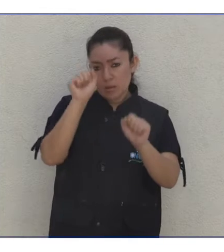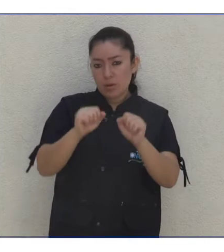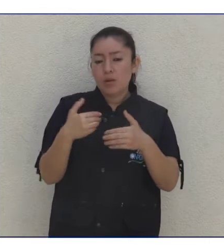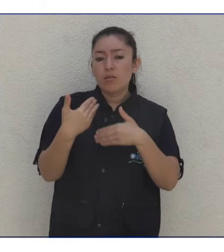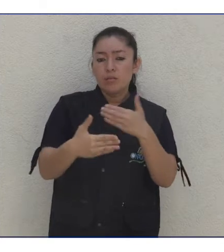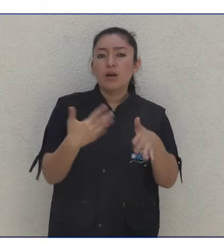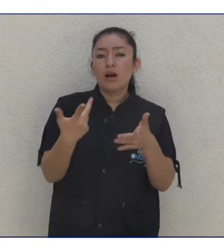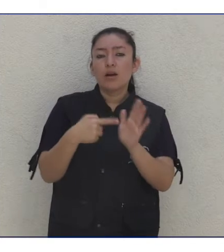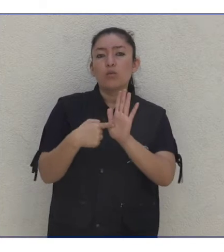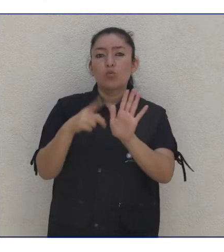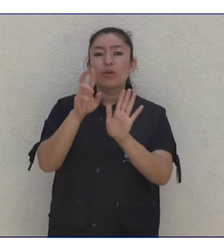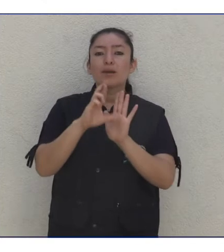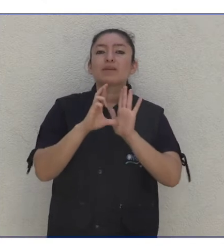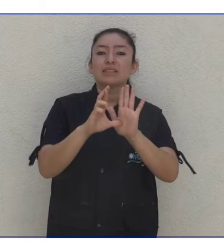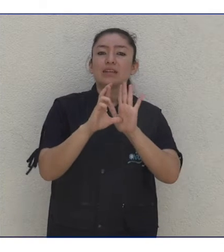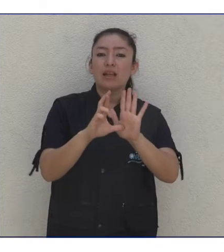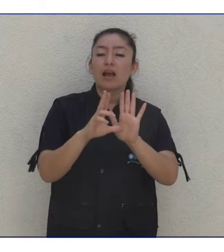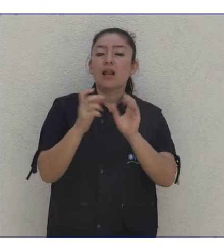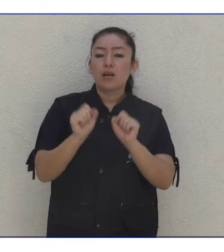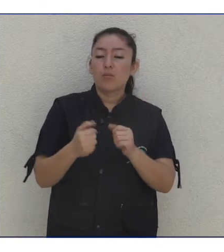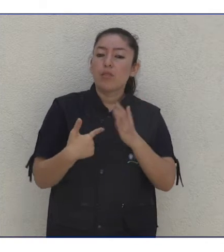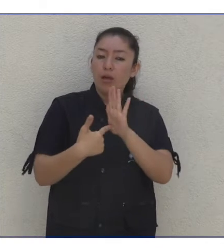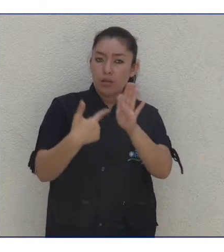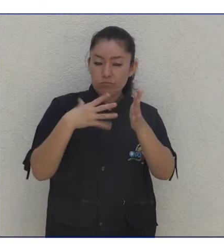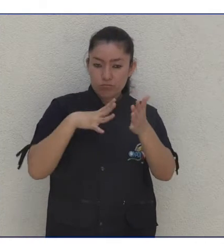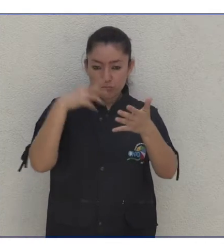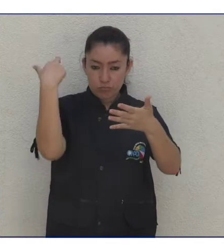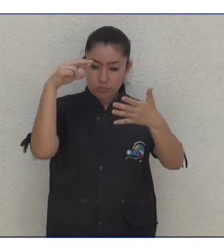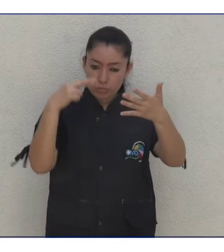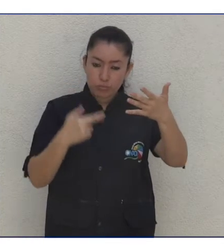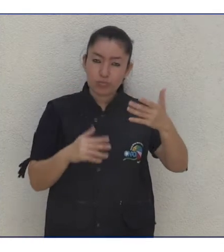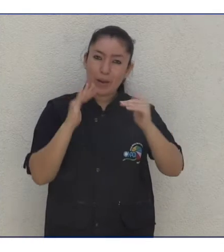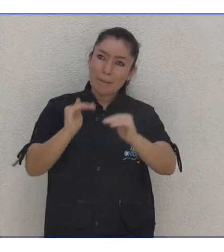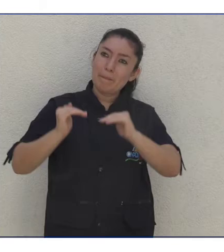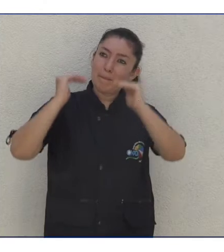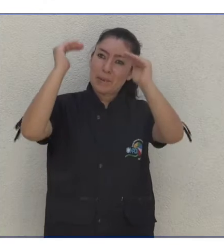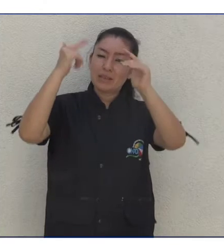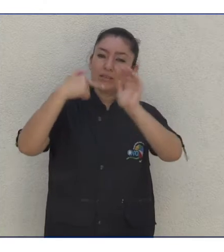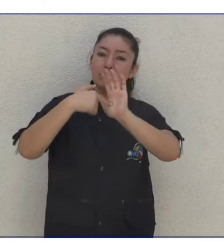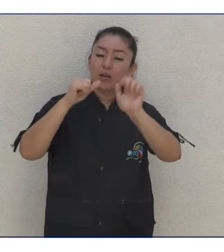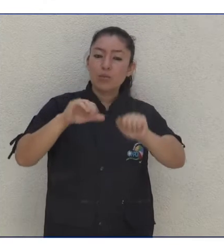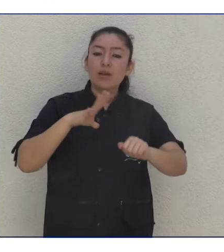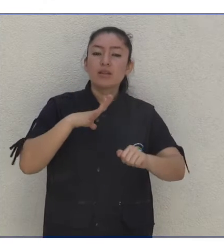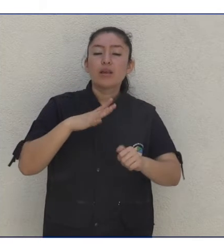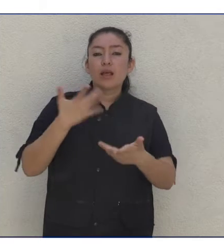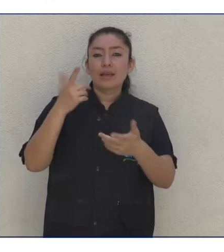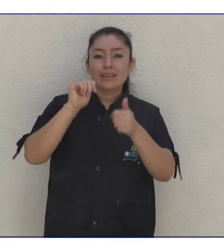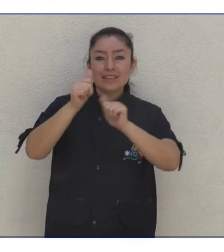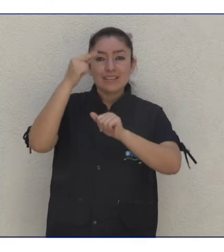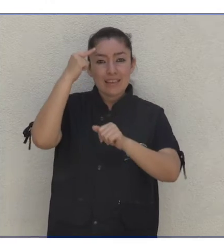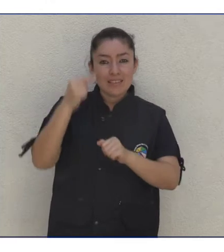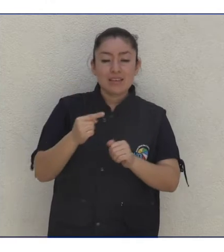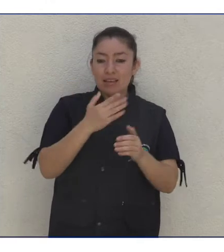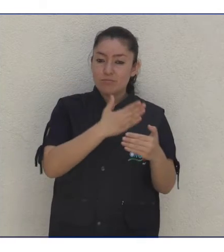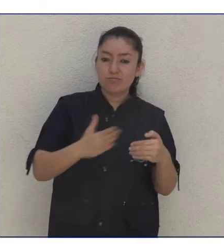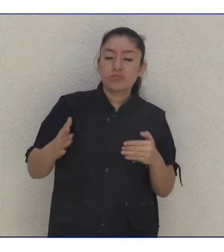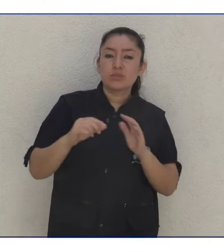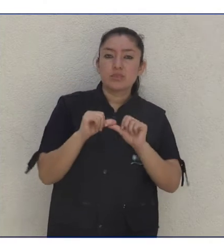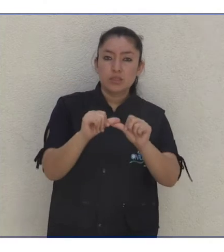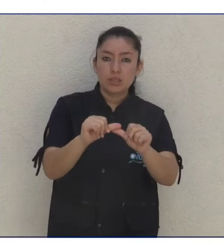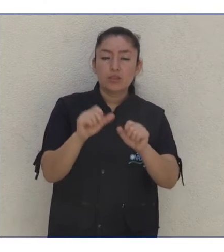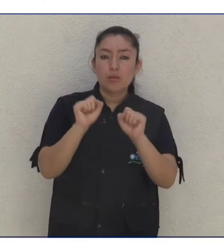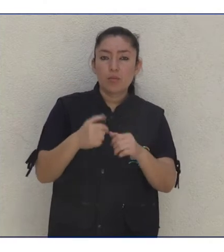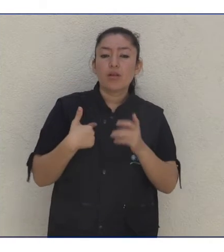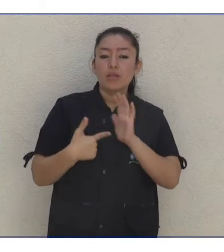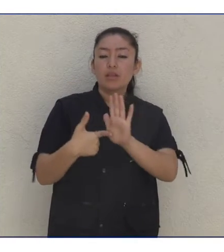de su representante legal el recurso de revisión ante la máxima autoridad dentro de los 15 días siguientes a la fecha de la